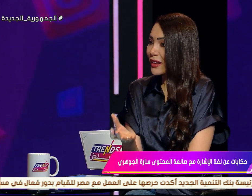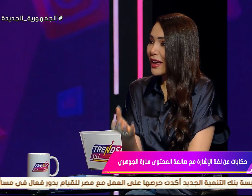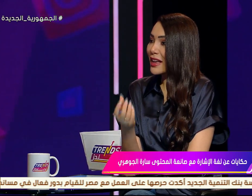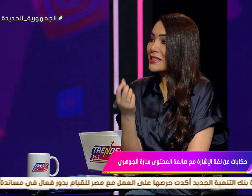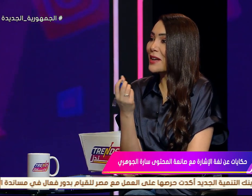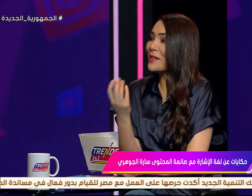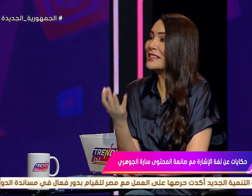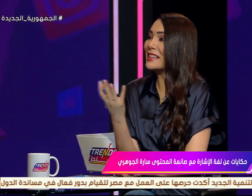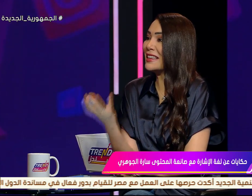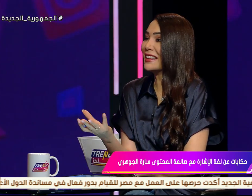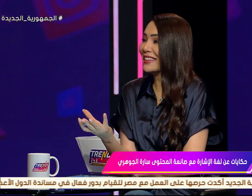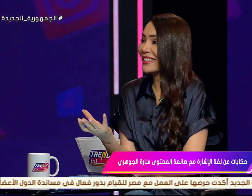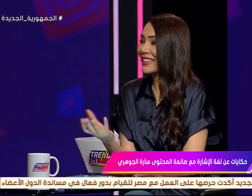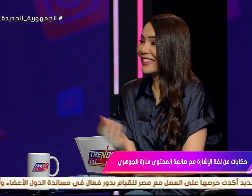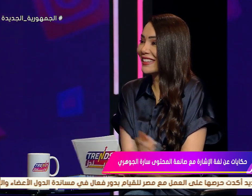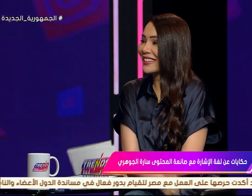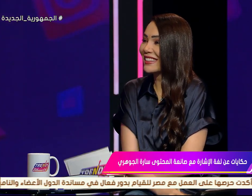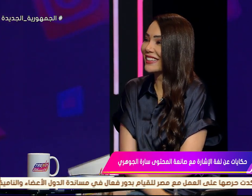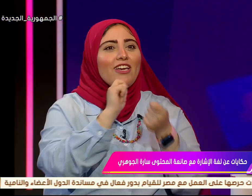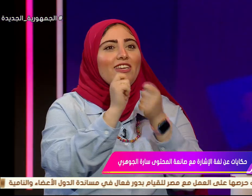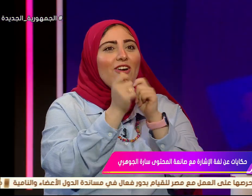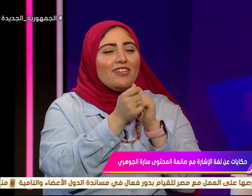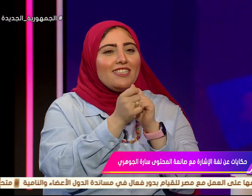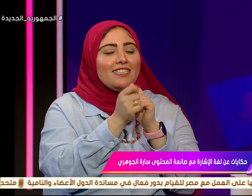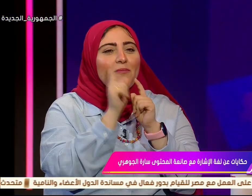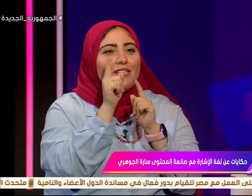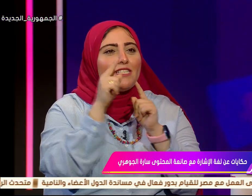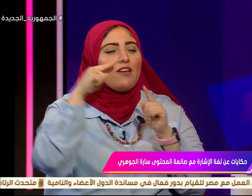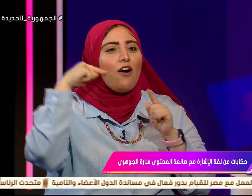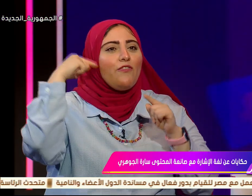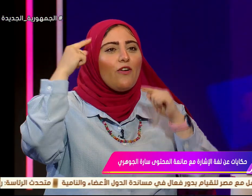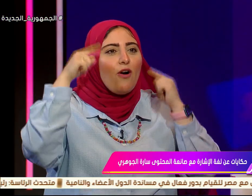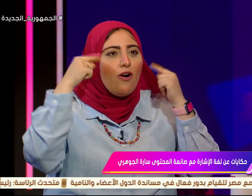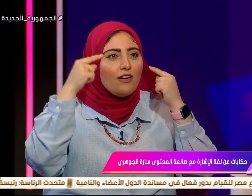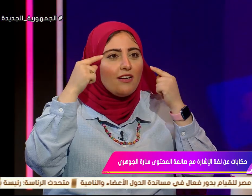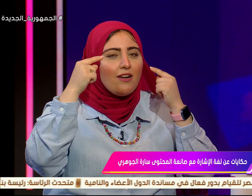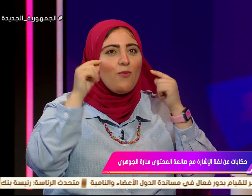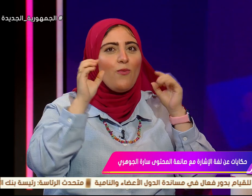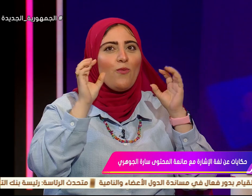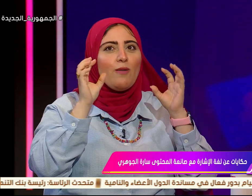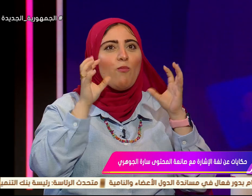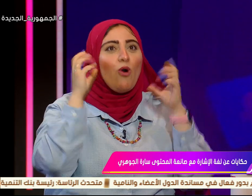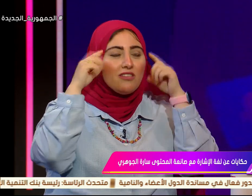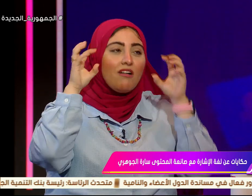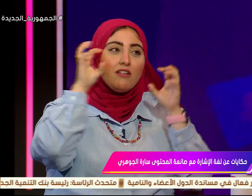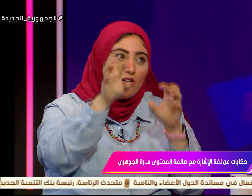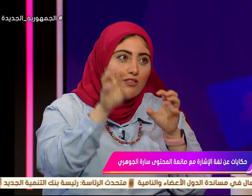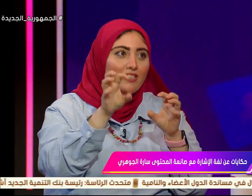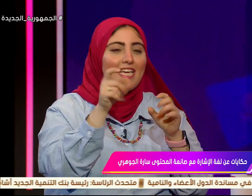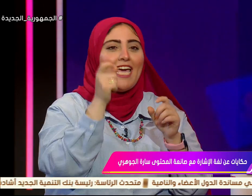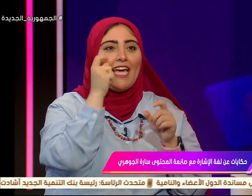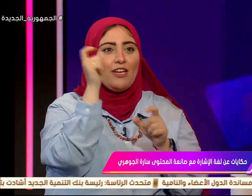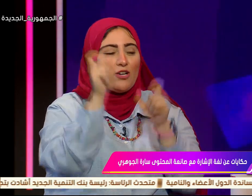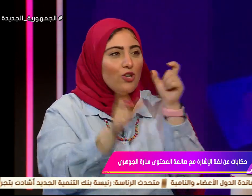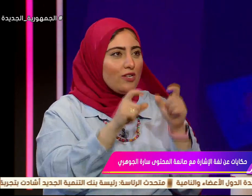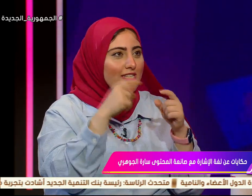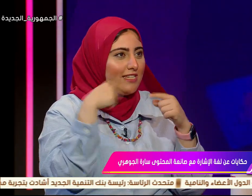هي لغه. انت عملتي ايه؟ انا غيرت بس افكار ومعتقدات الاشخاص اللي